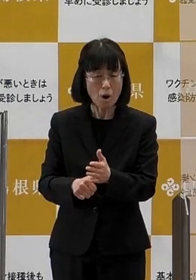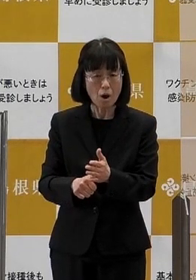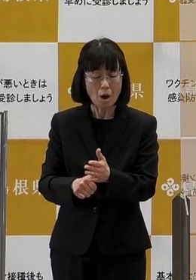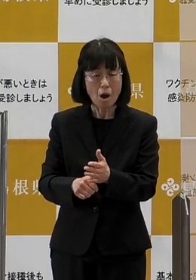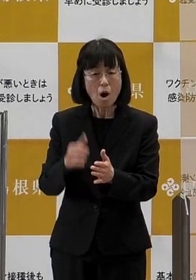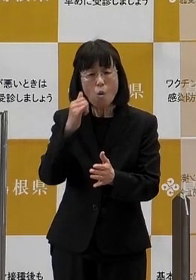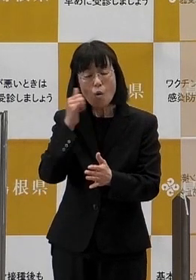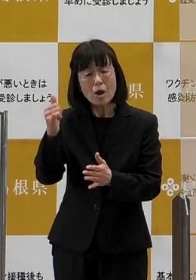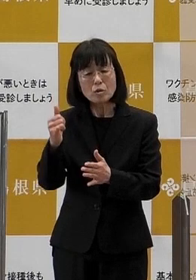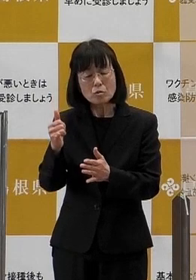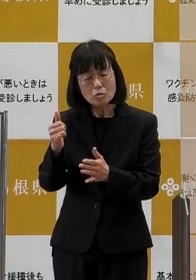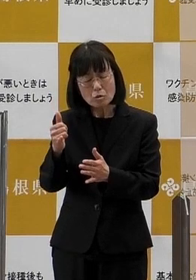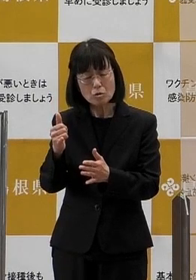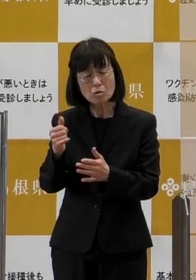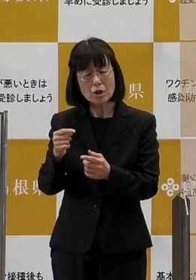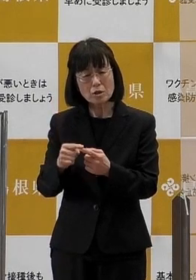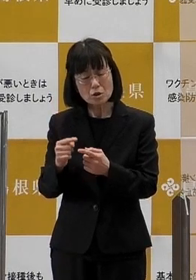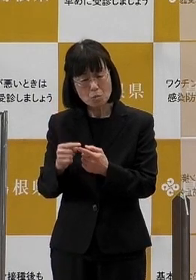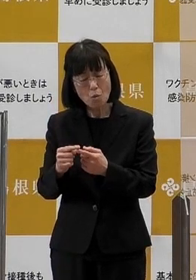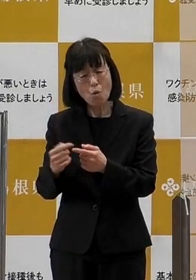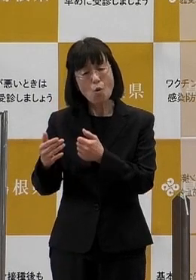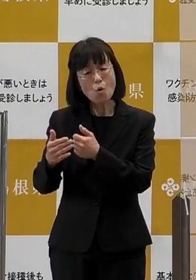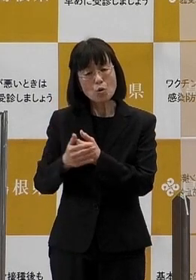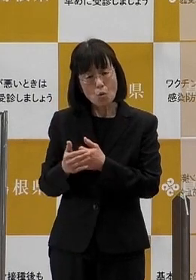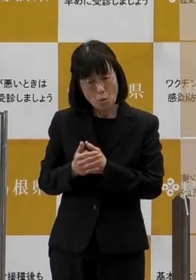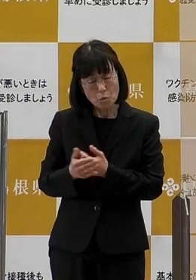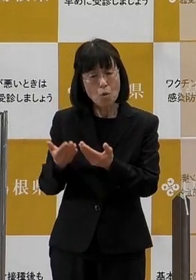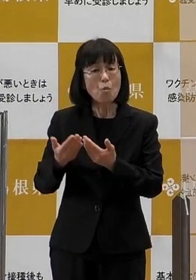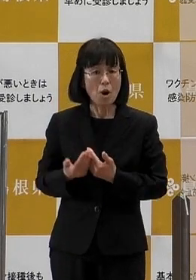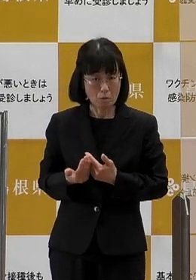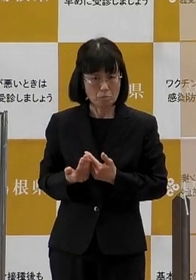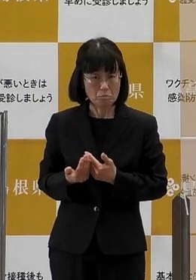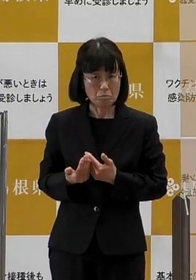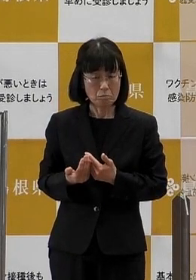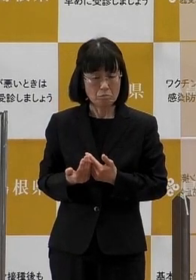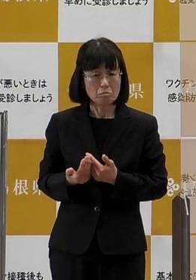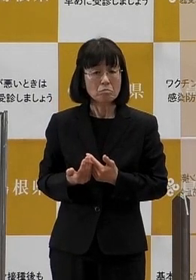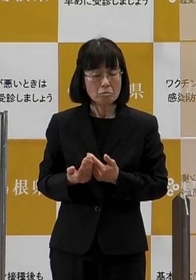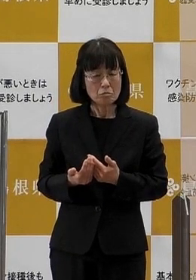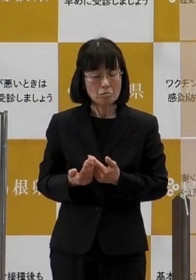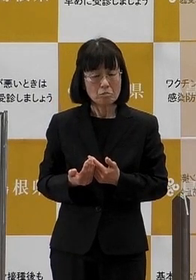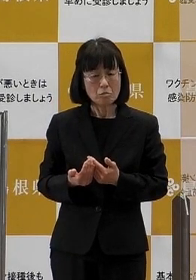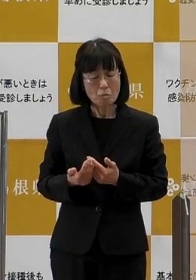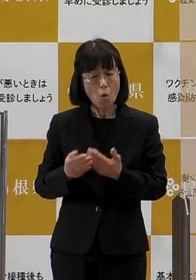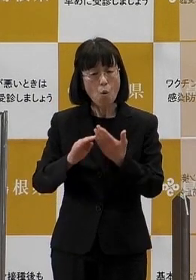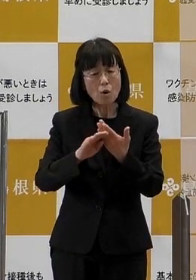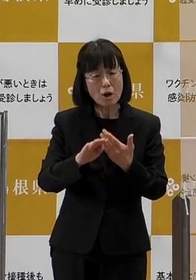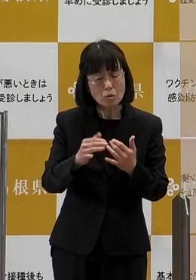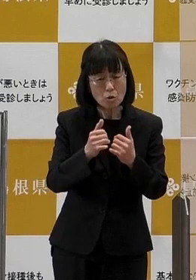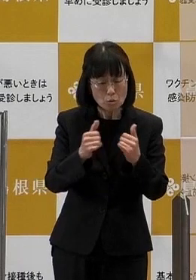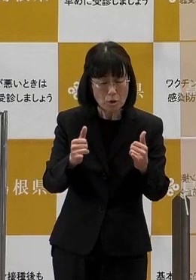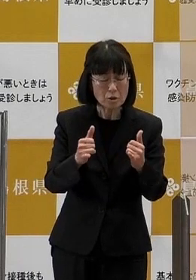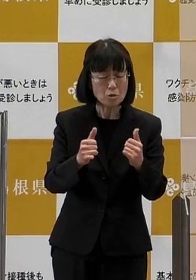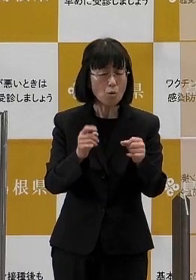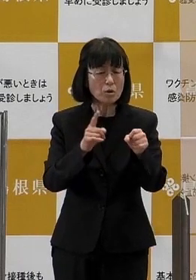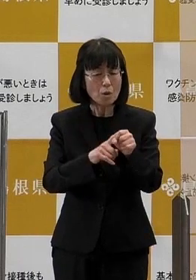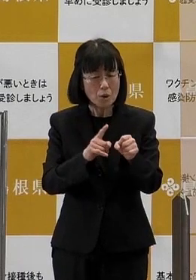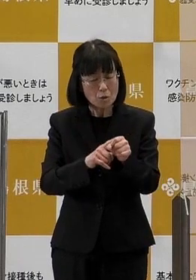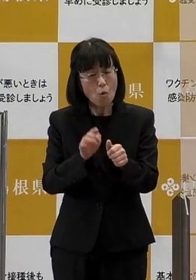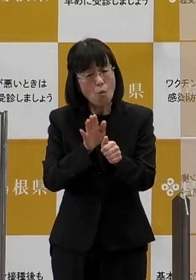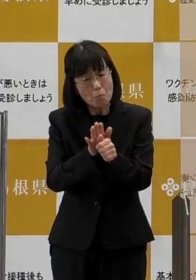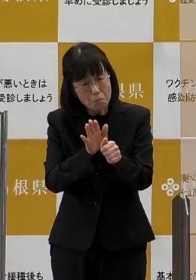る。でそういう負担を最小限にしながら、やっぱりなんとかその方々以外の方のためにも協力をしていただく